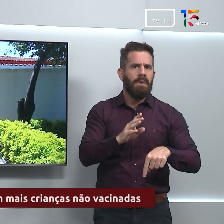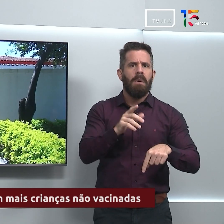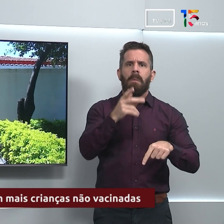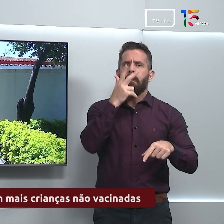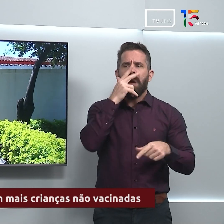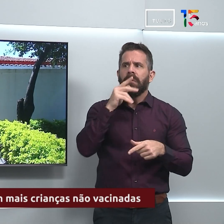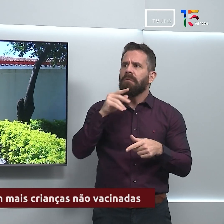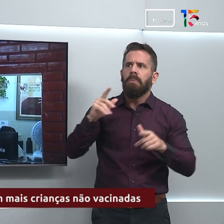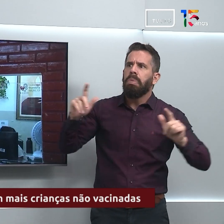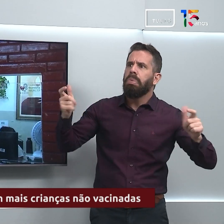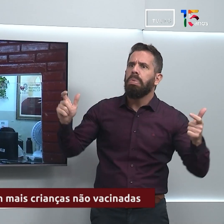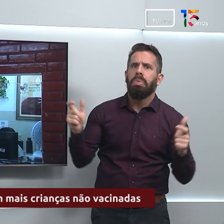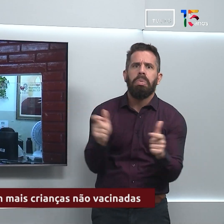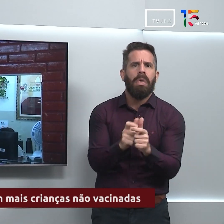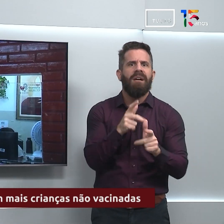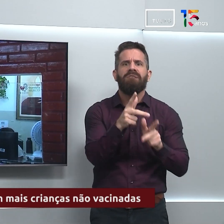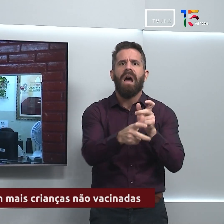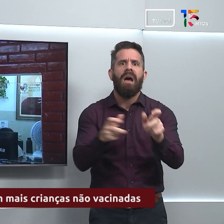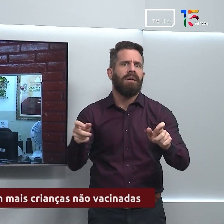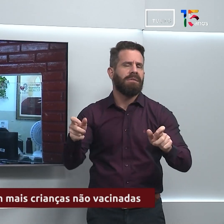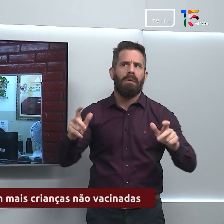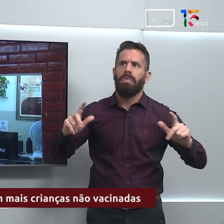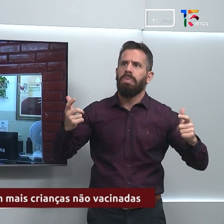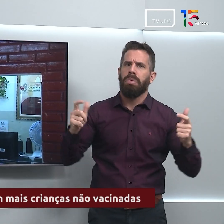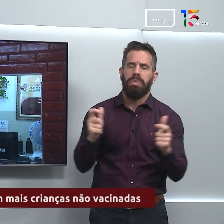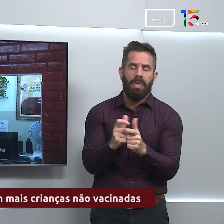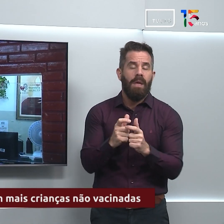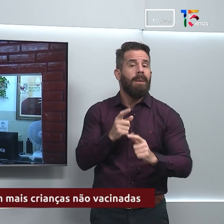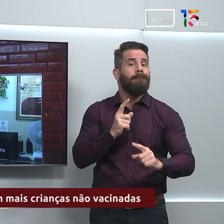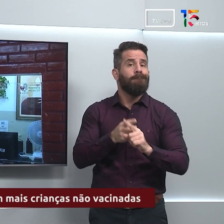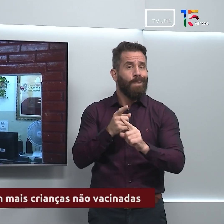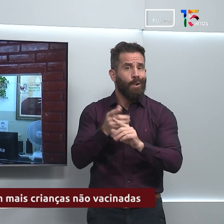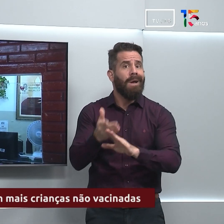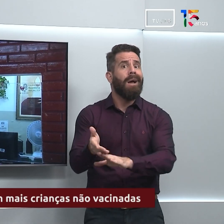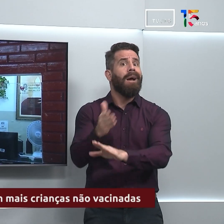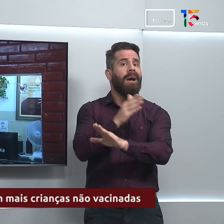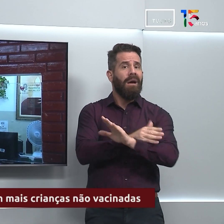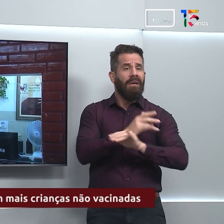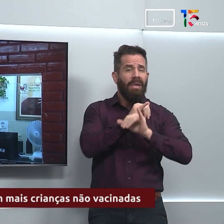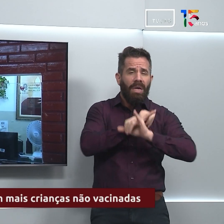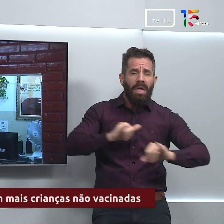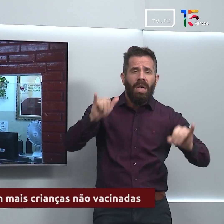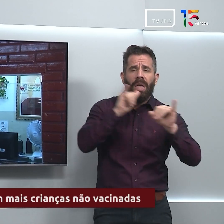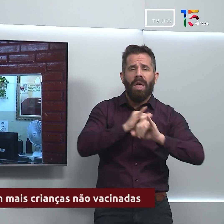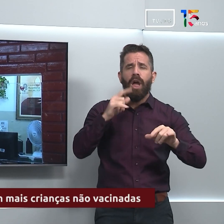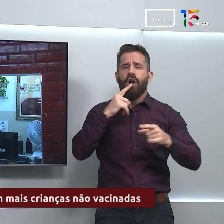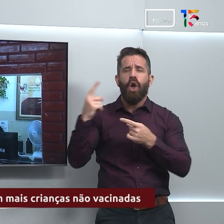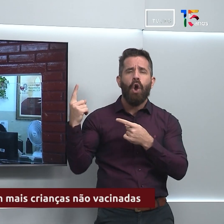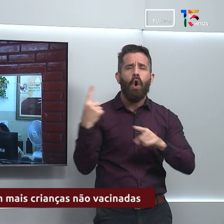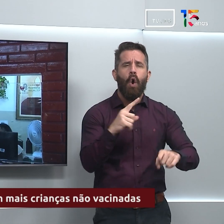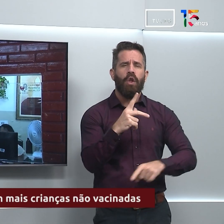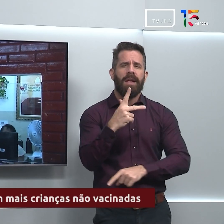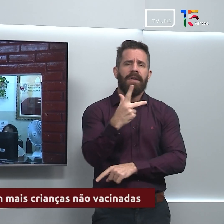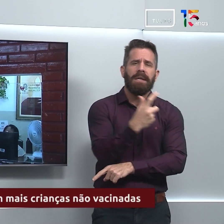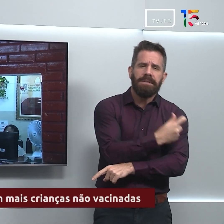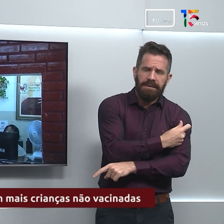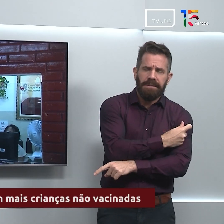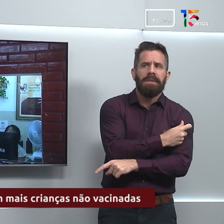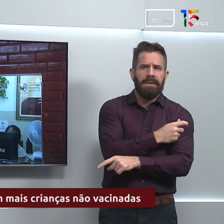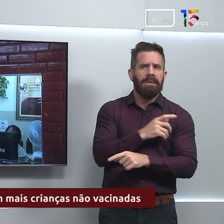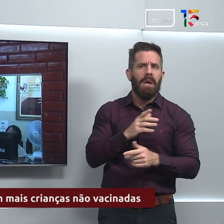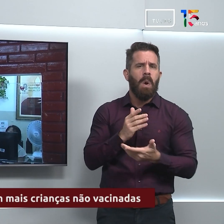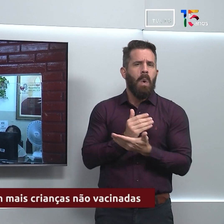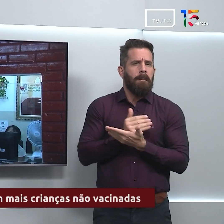cobertura vacinal, o que pode ser consequência da desinformação sobre as vacinas que cresceu nos últimos anos